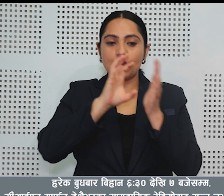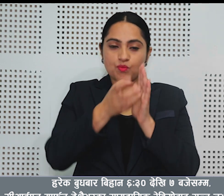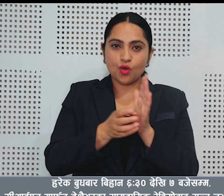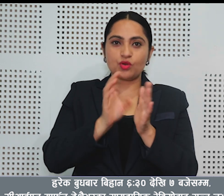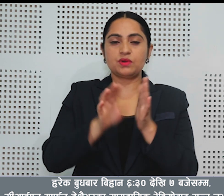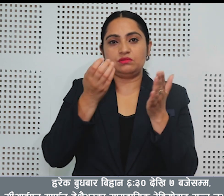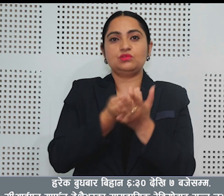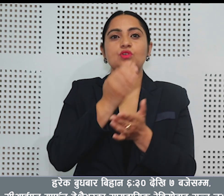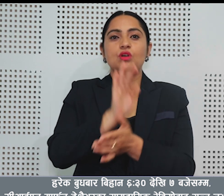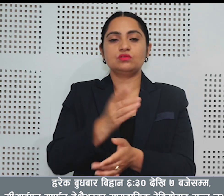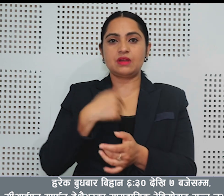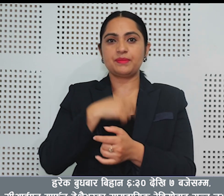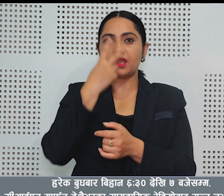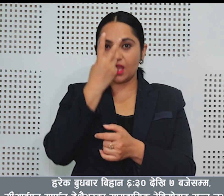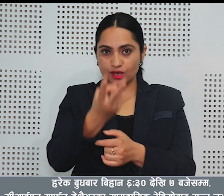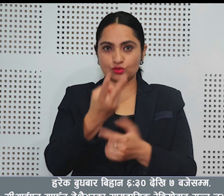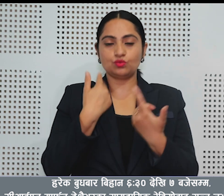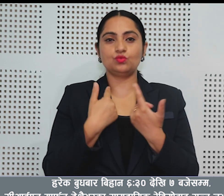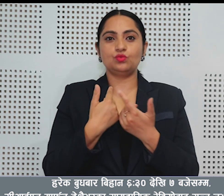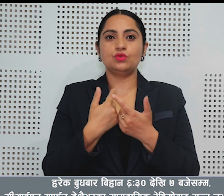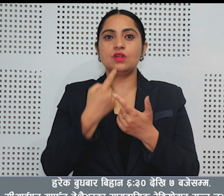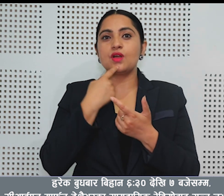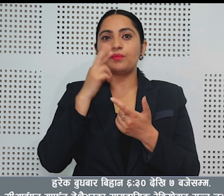यताउति हेर्छौँ अब भनेर यो पहिरोबाट हामी